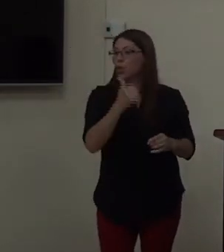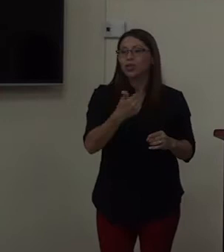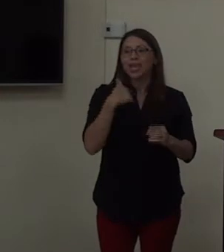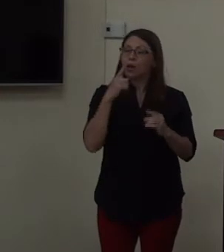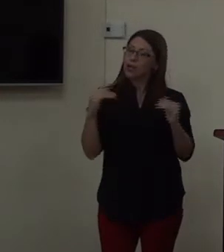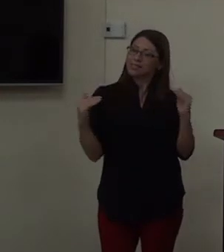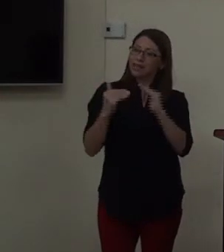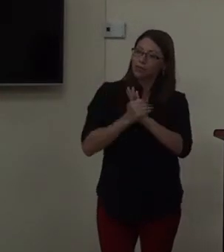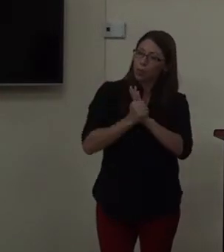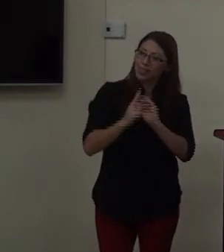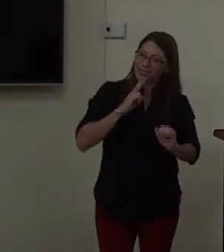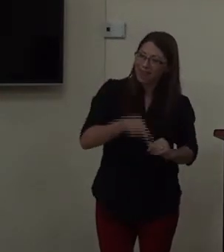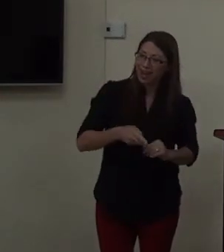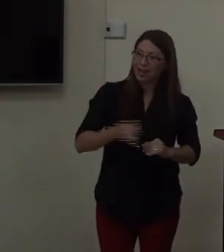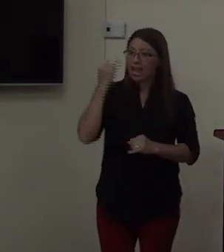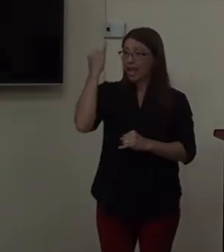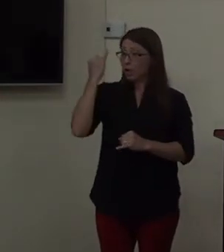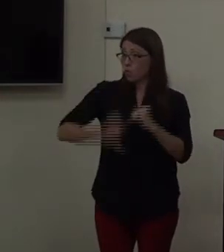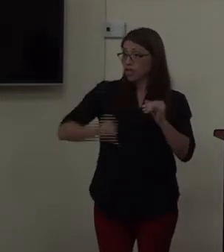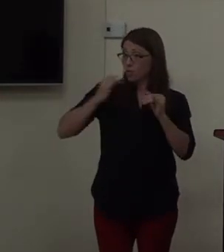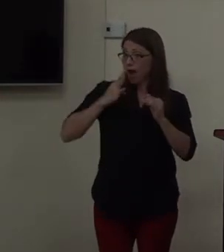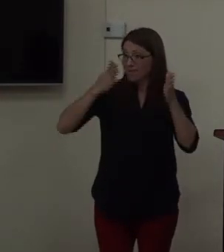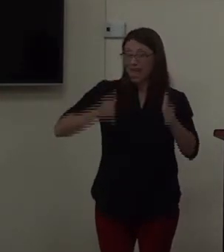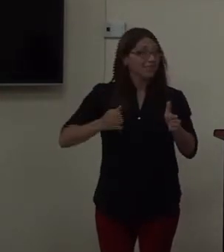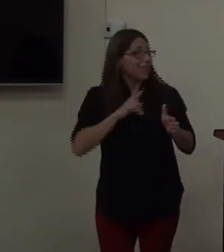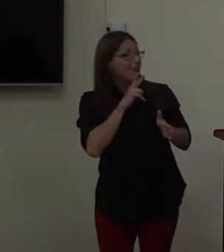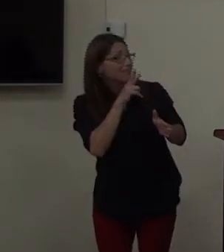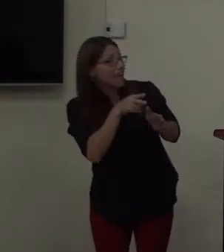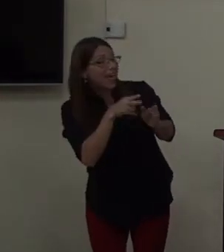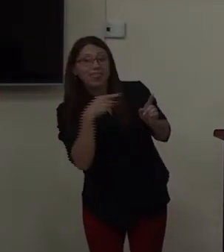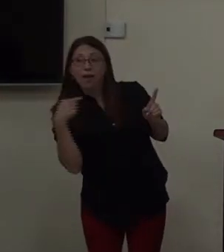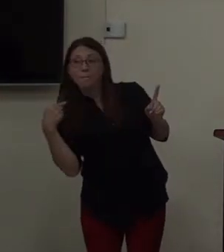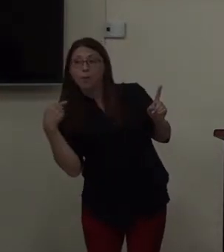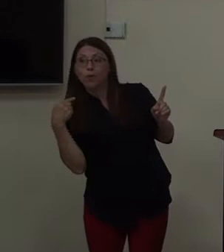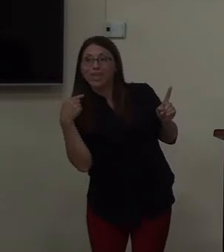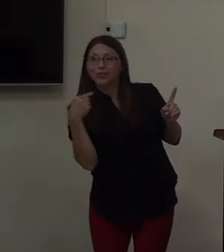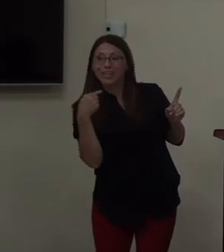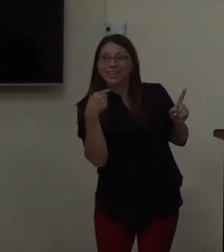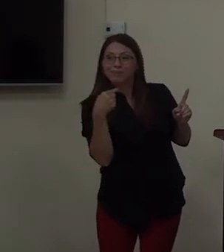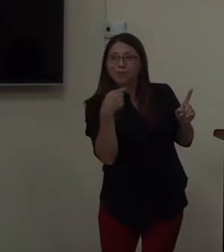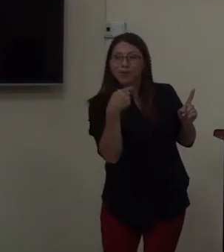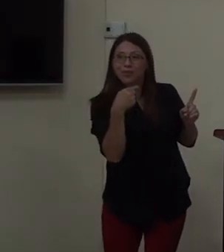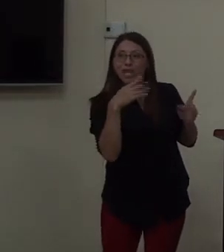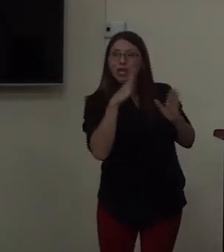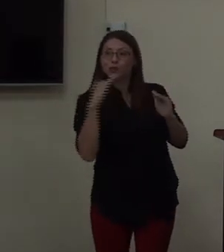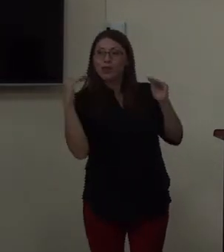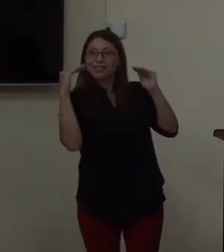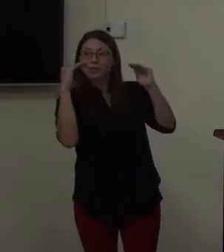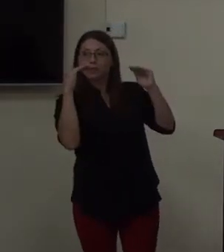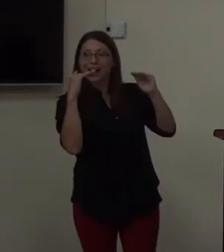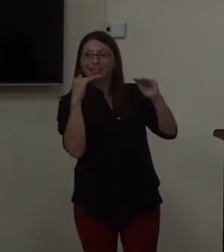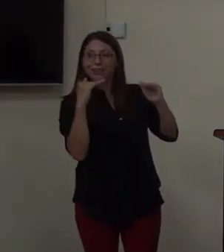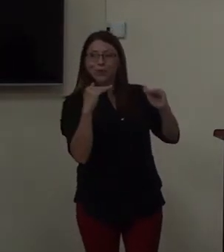real. El último hablante, en realidad, va moviéndose aquí. Entonces, y va cambiando su estatus. Entonces, por ejemplo, en